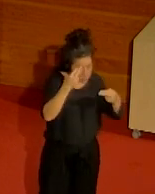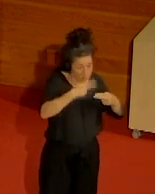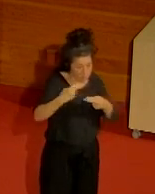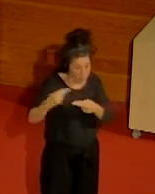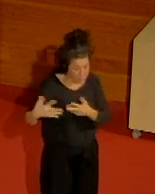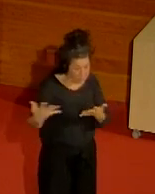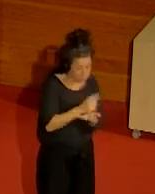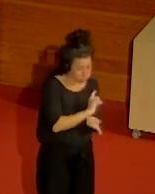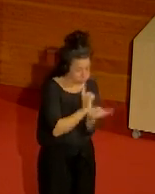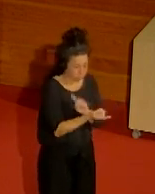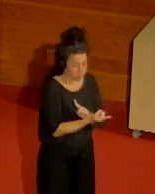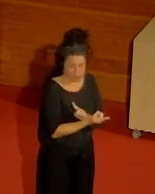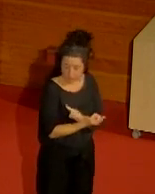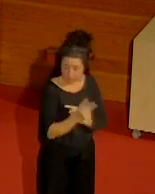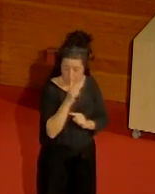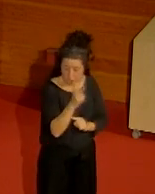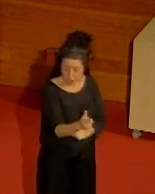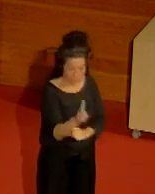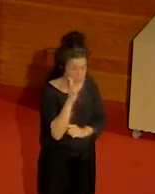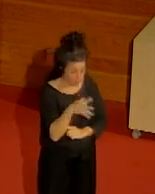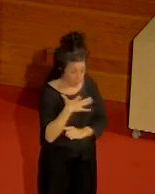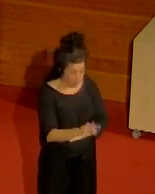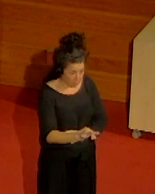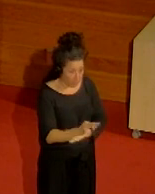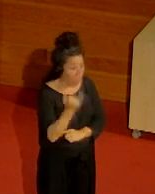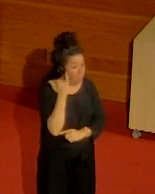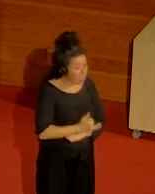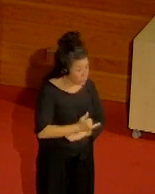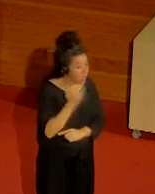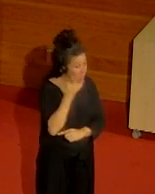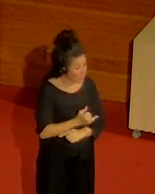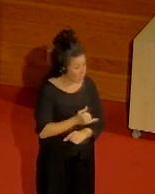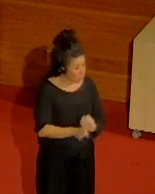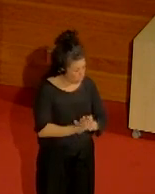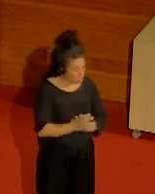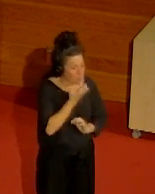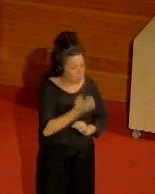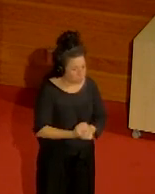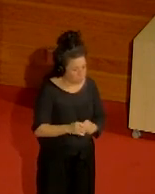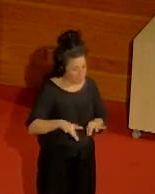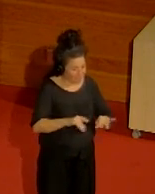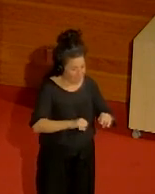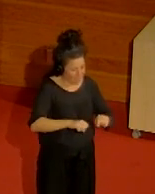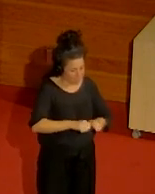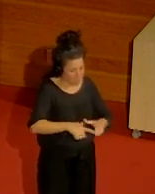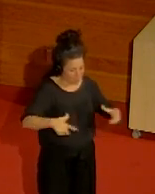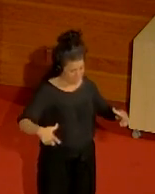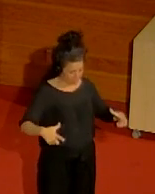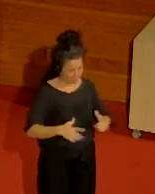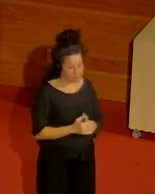ya como pueden ver azul lo azul que es Israel ocupa mucho más territorio